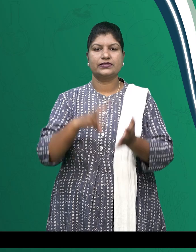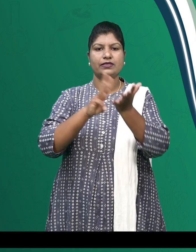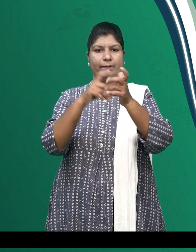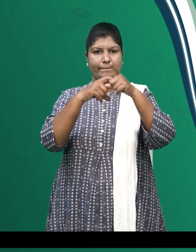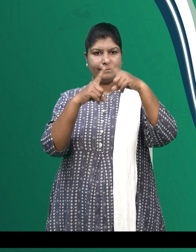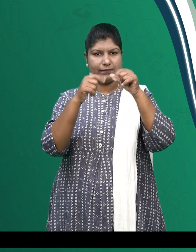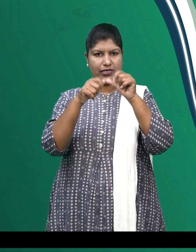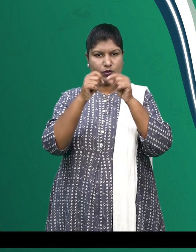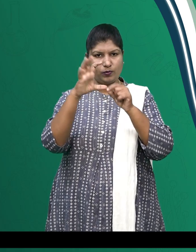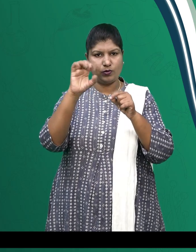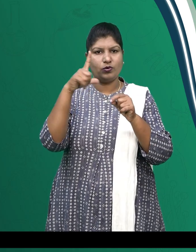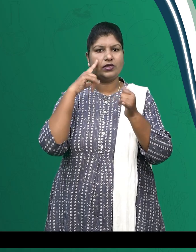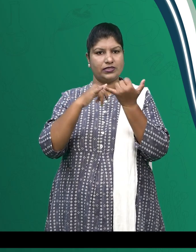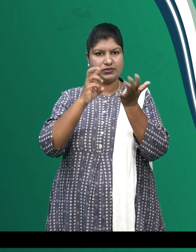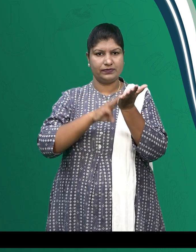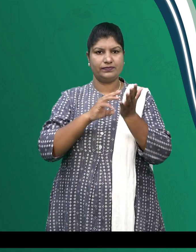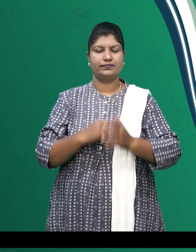चयापचय,